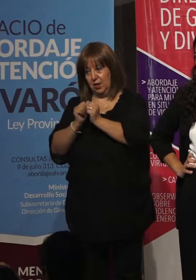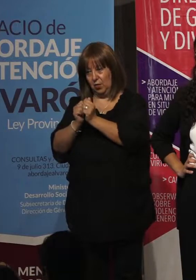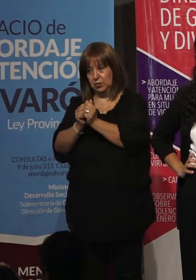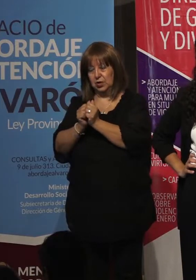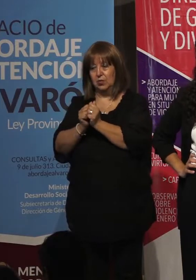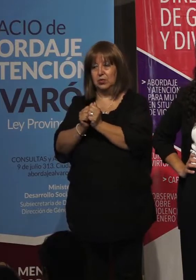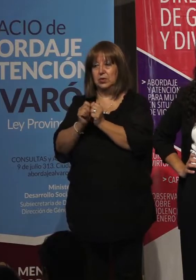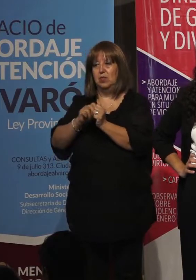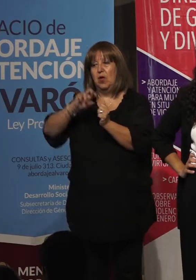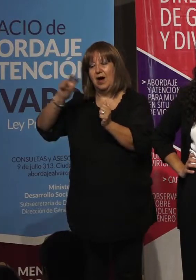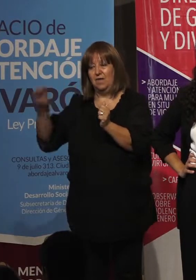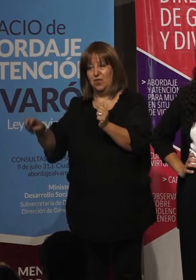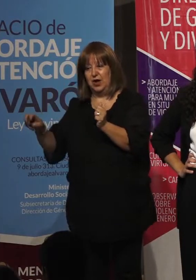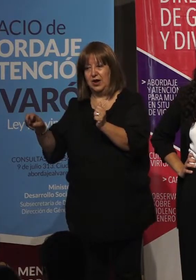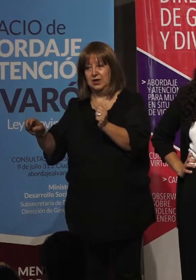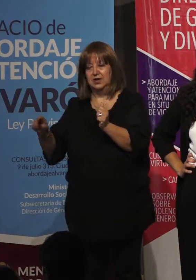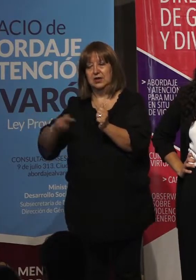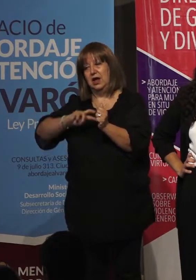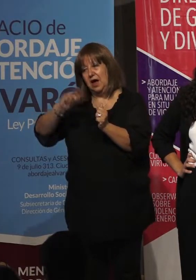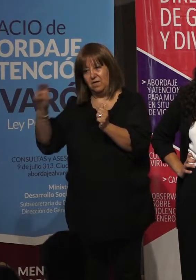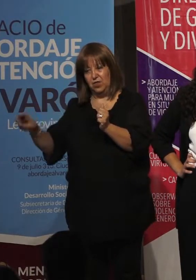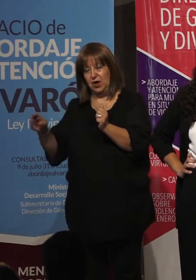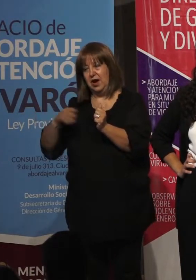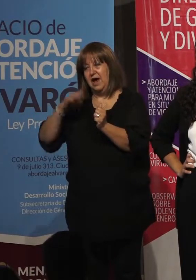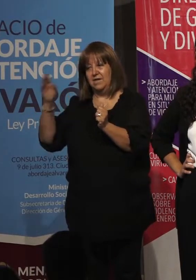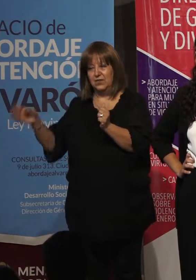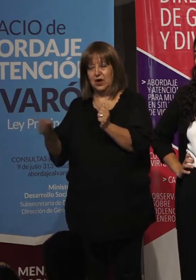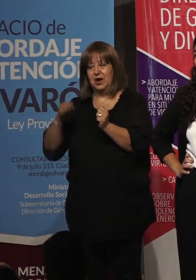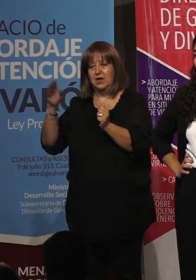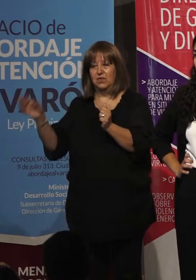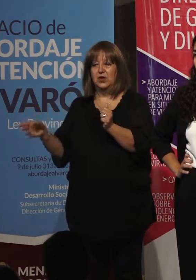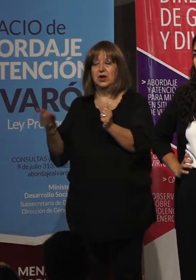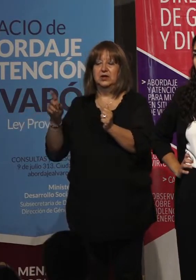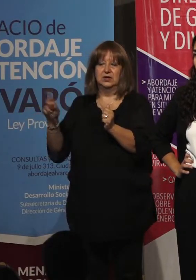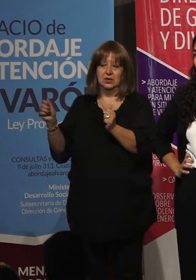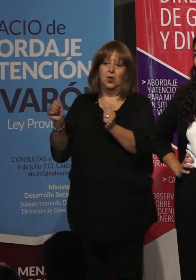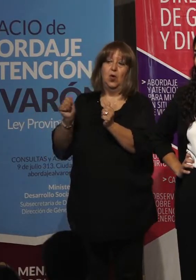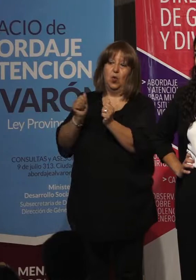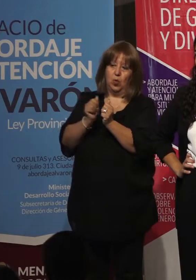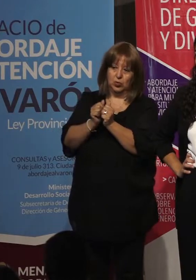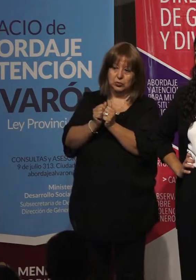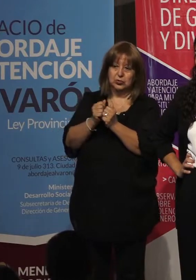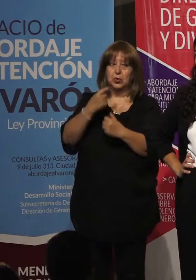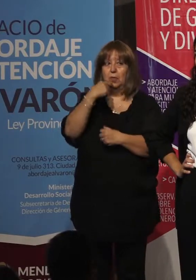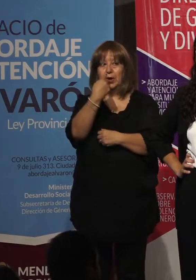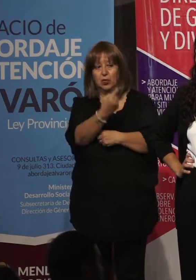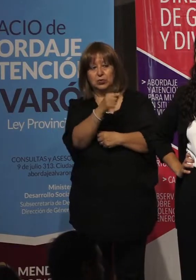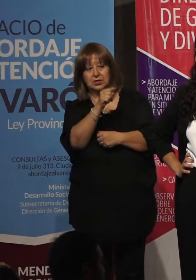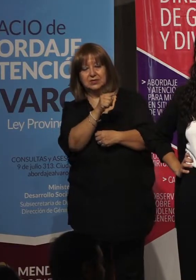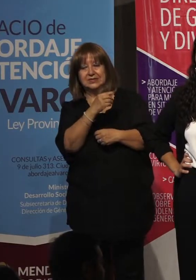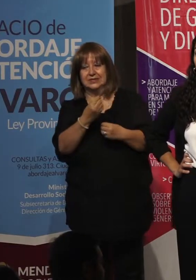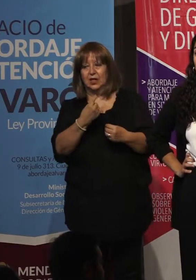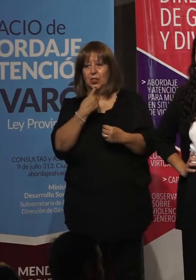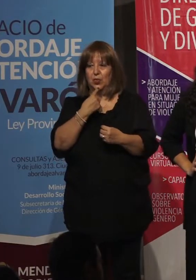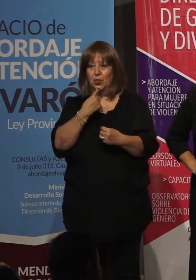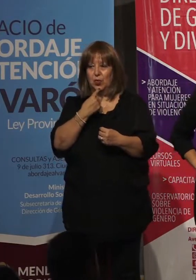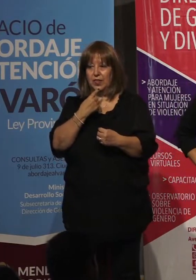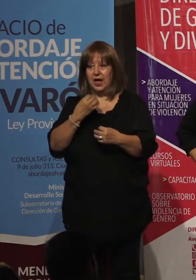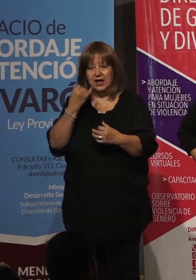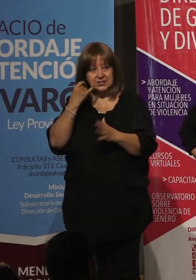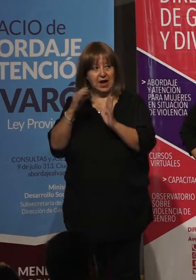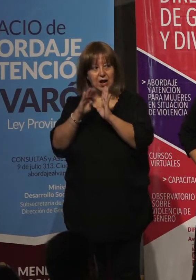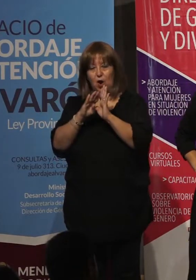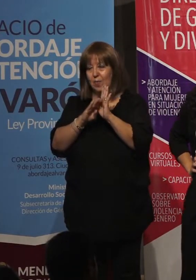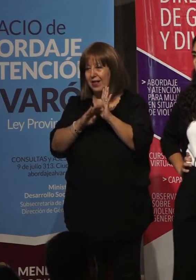y te quedas afuera. Porque te dice claro. No. Entonces, esa, digamos, esa es la pregunta que tenía. No sabía si estaba establecido